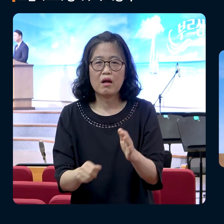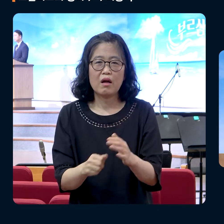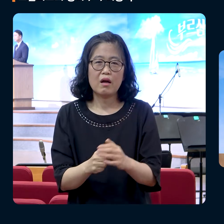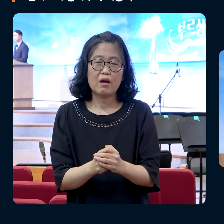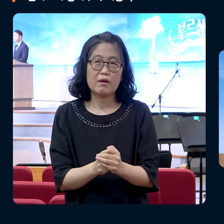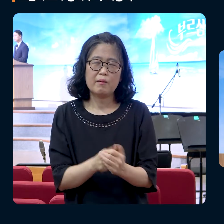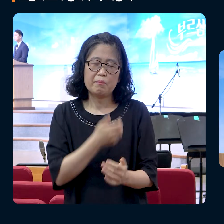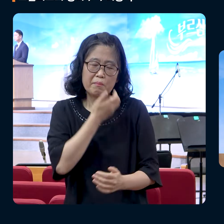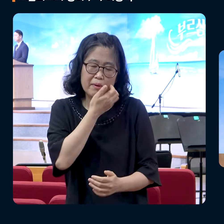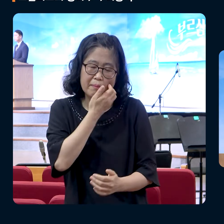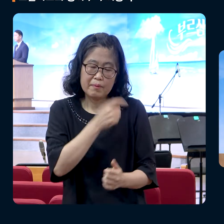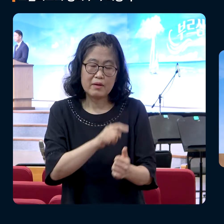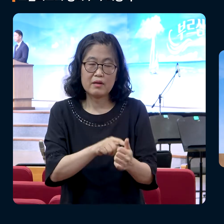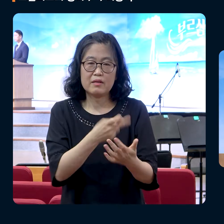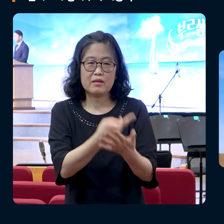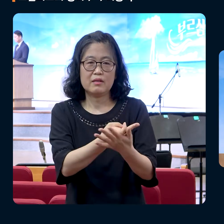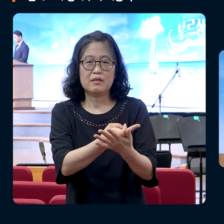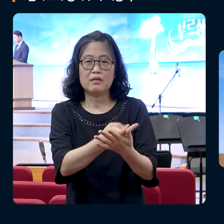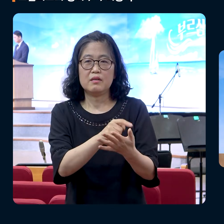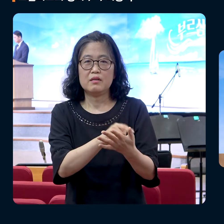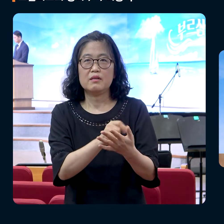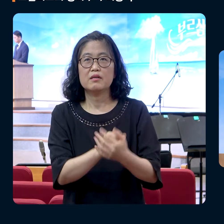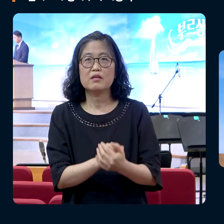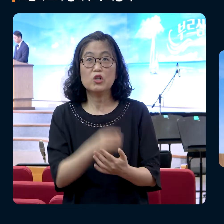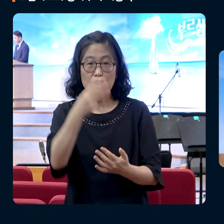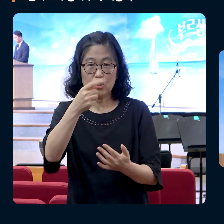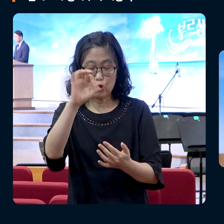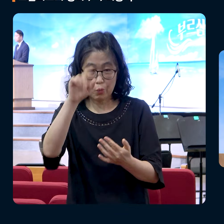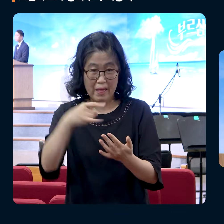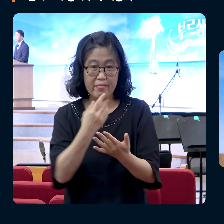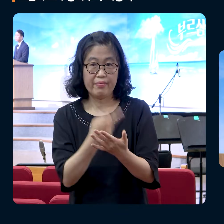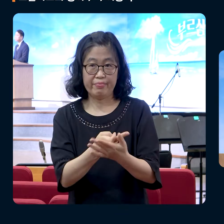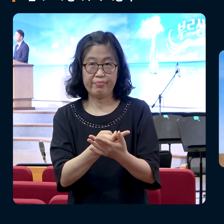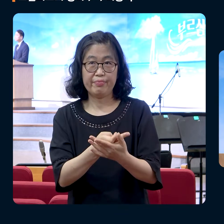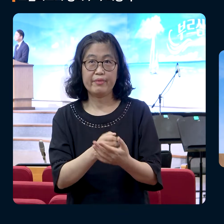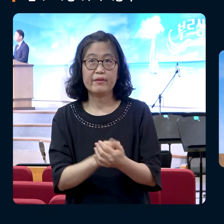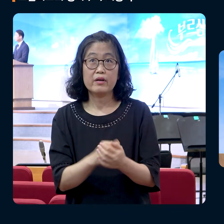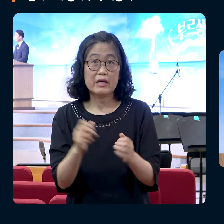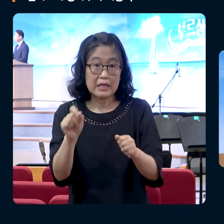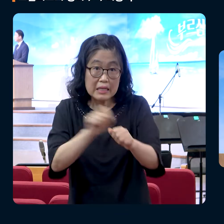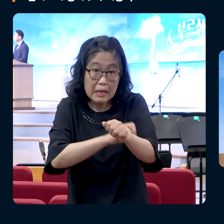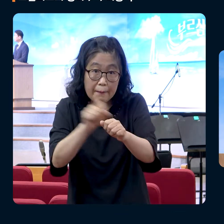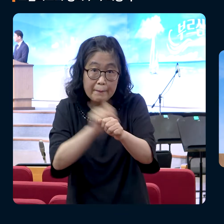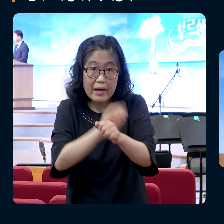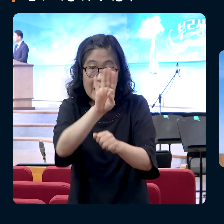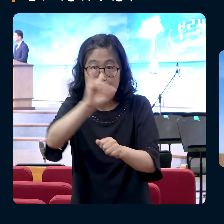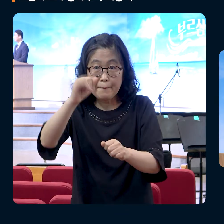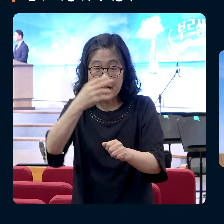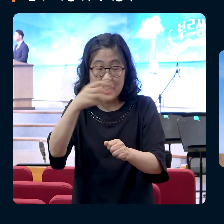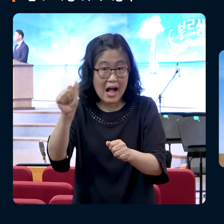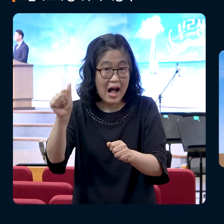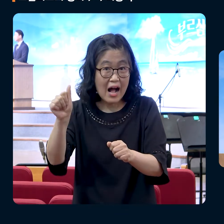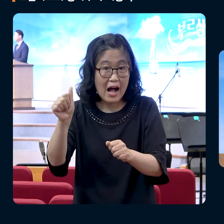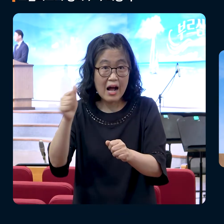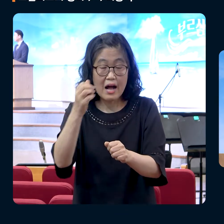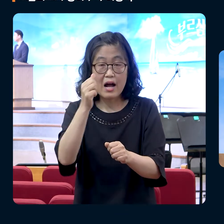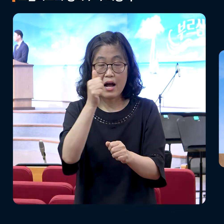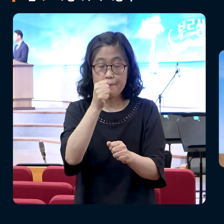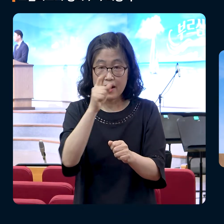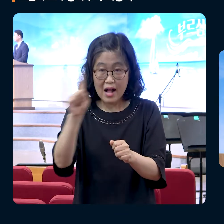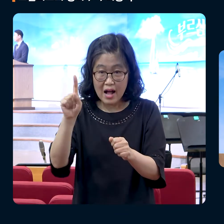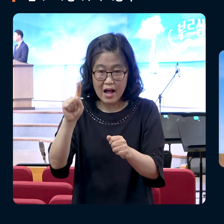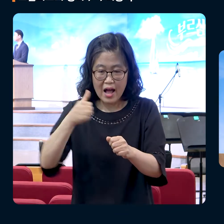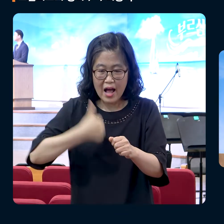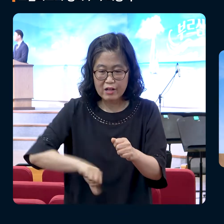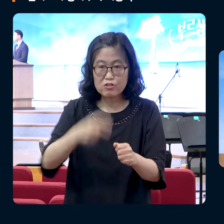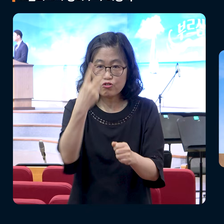수 없는 그런 지경에 빠져들게 됩니다. 특별히 여러분, 빌하의 아들이 납달리와